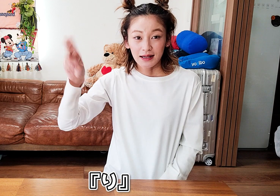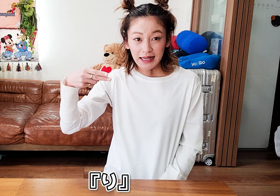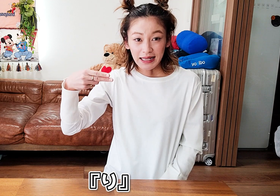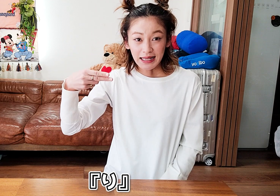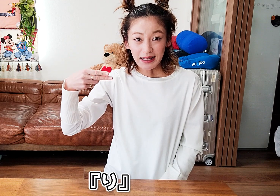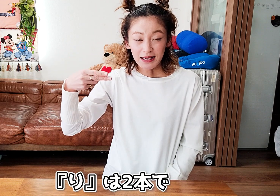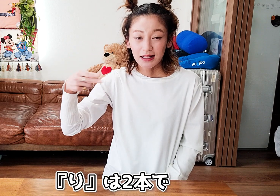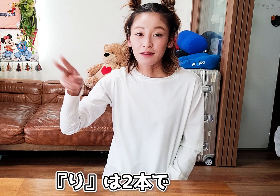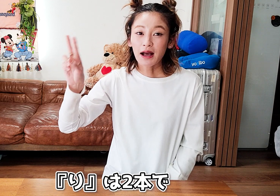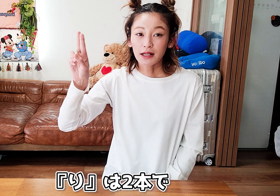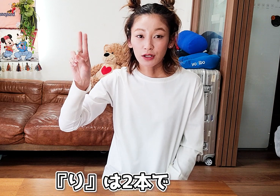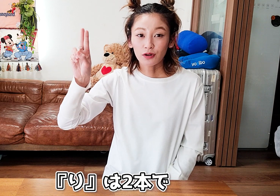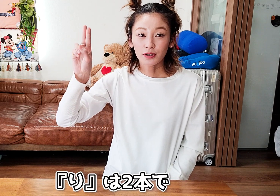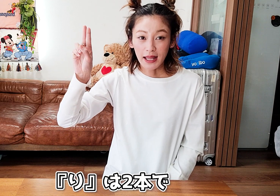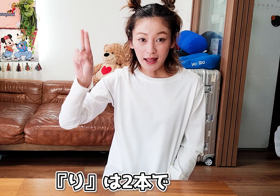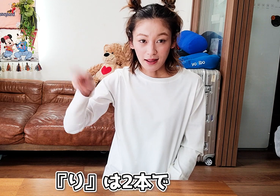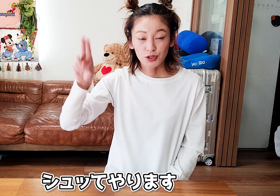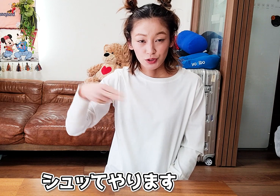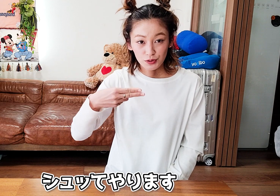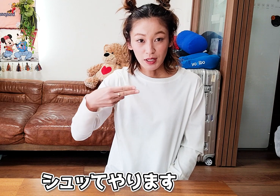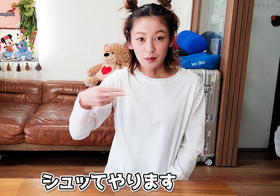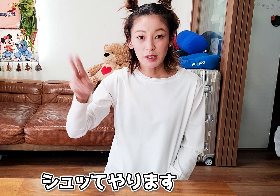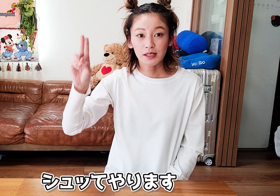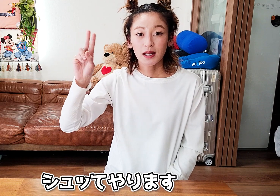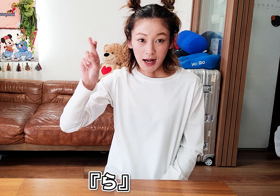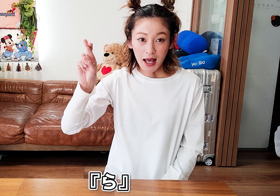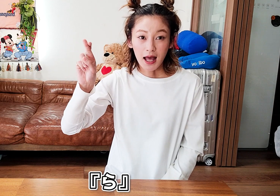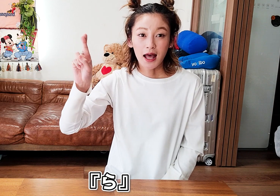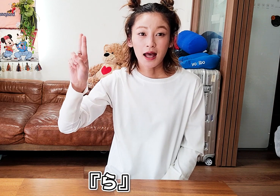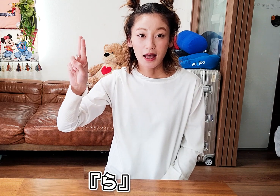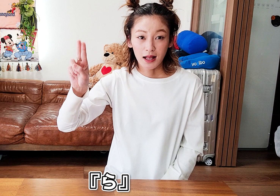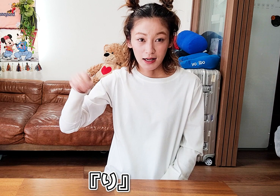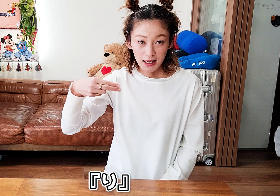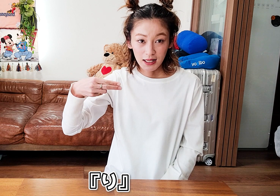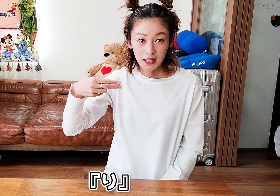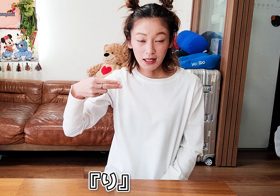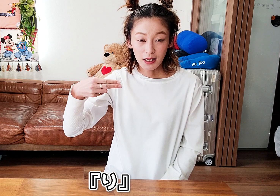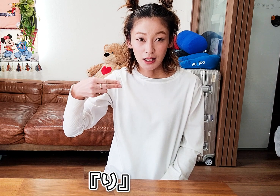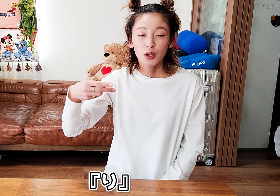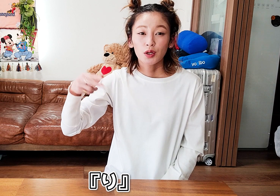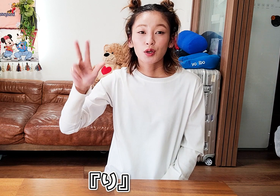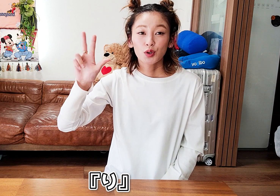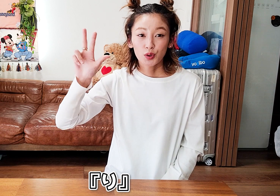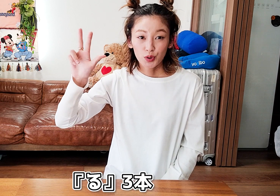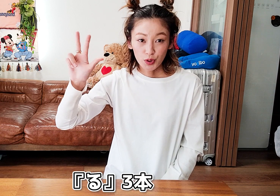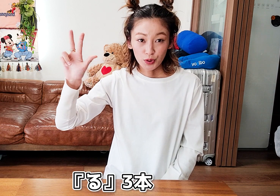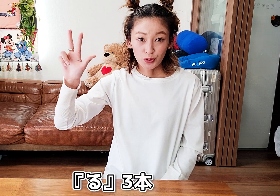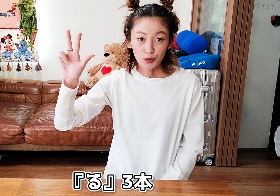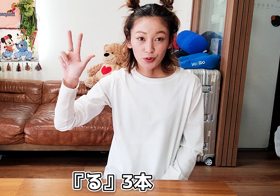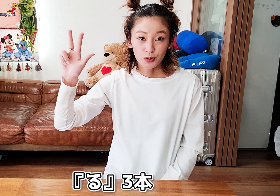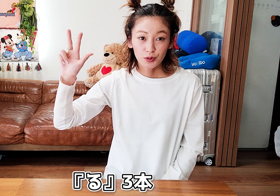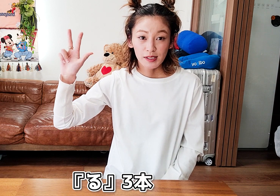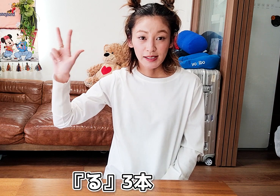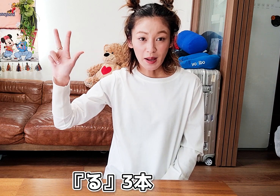り、りは2本でシュッてやります。ら、り、る、3